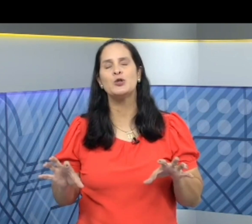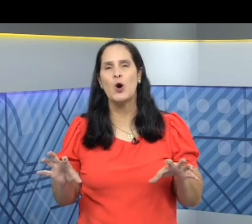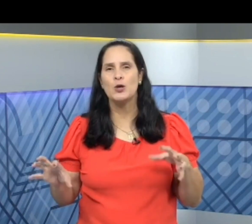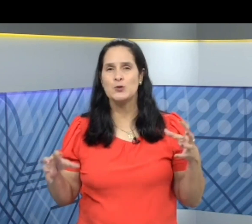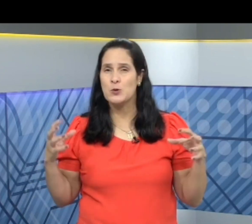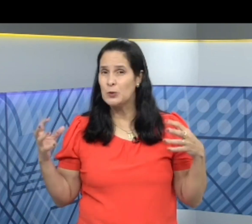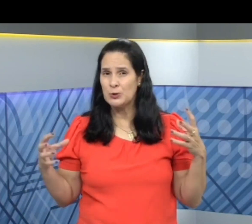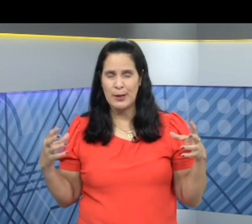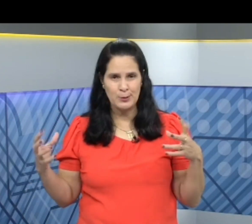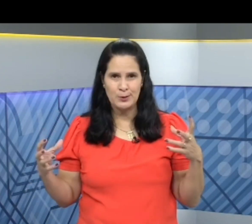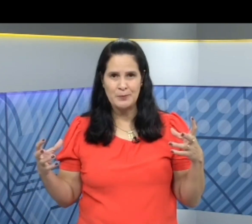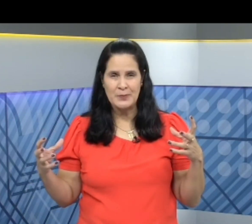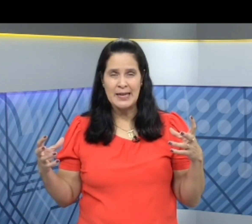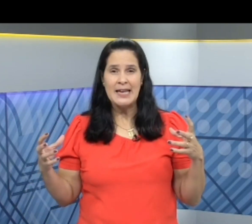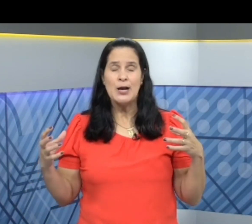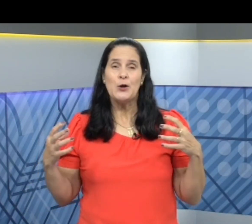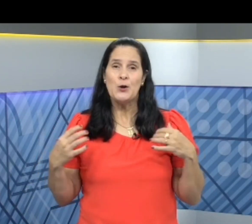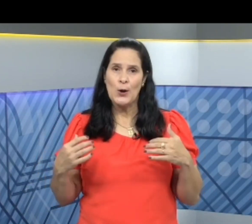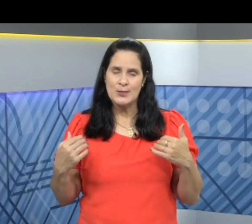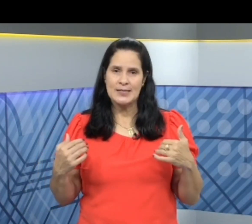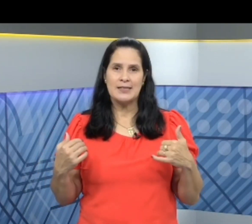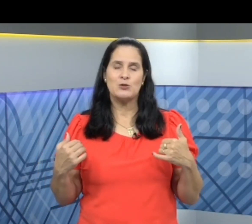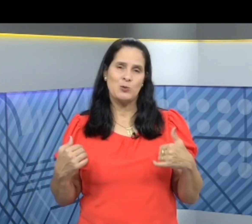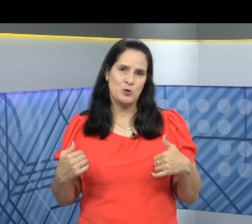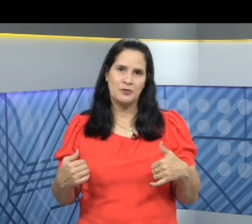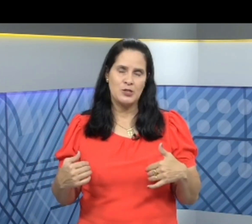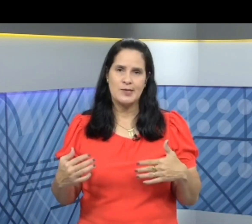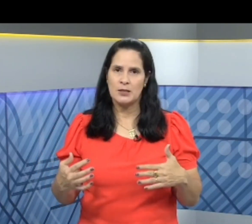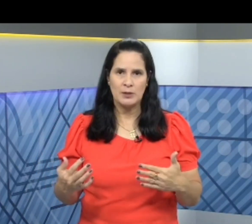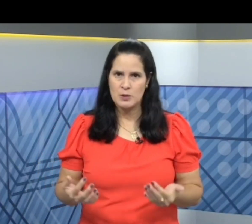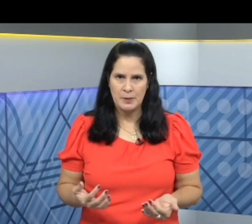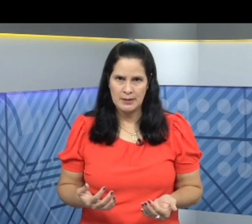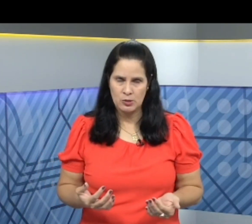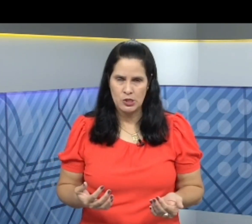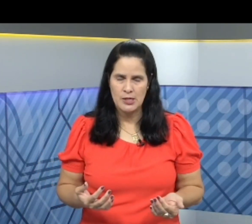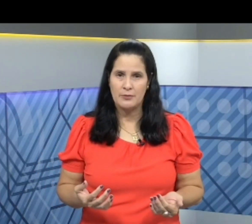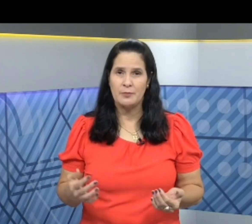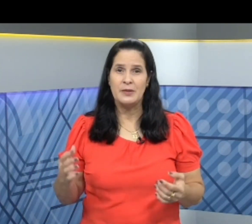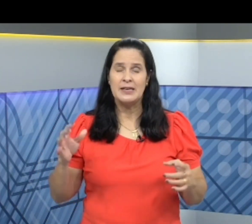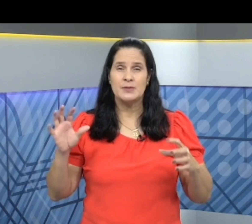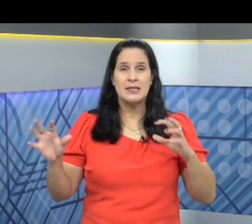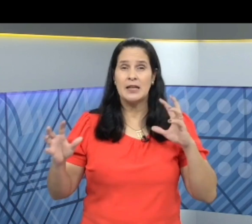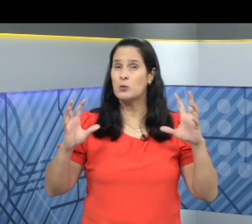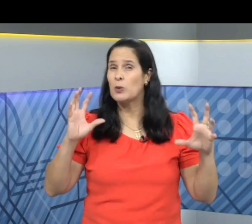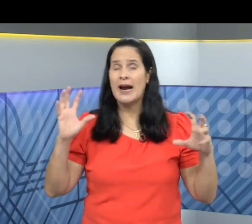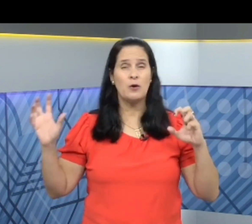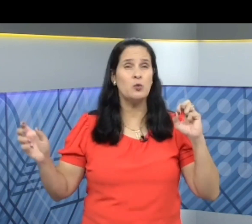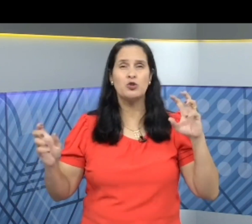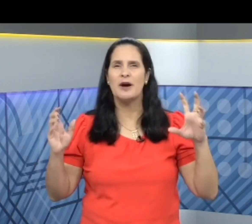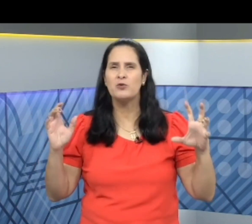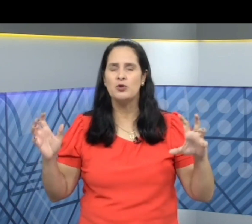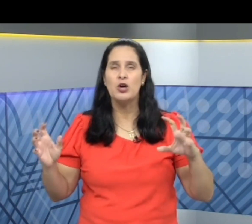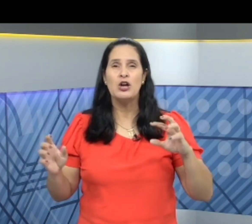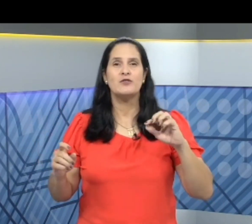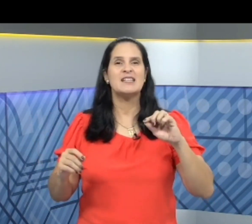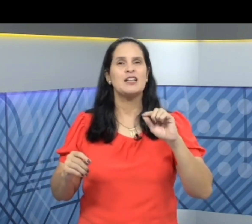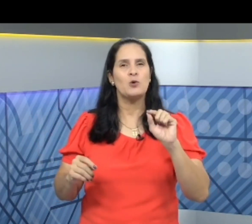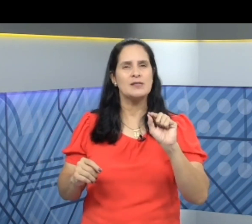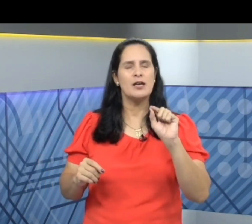ruidosos, com muito barulho. Nós que somos ouvintes, que não temos perda auditiva, se você está num lugar com muito barulho, você ainda consegue ouvir